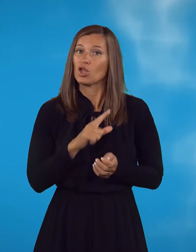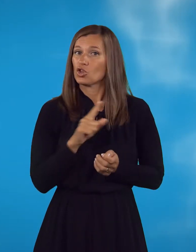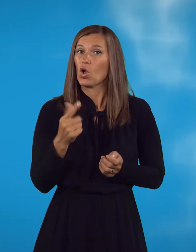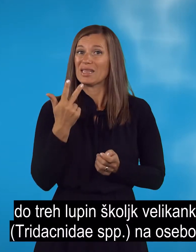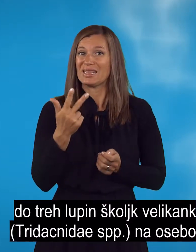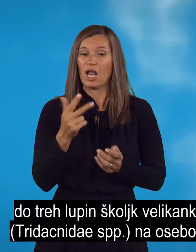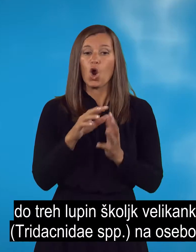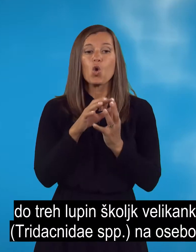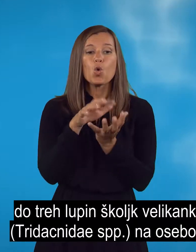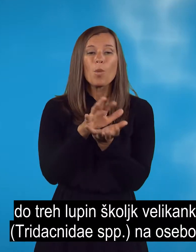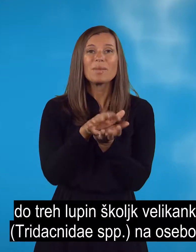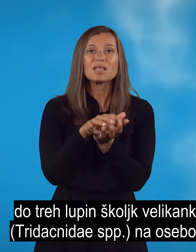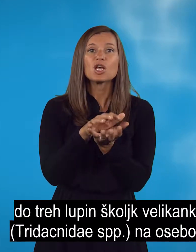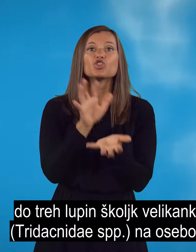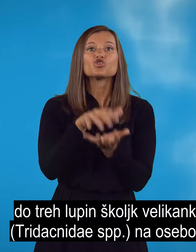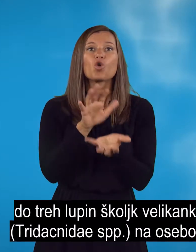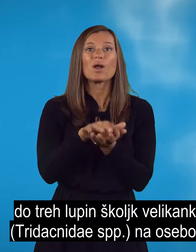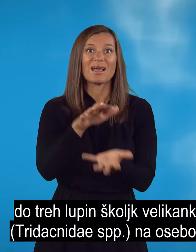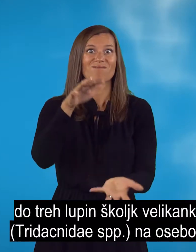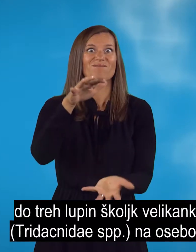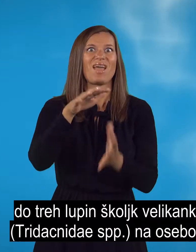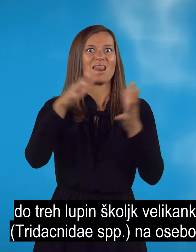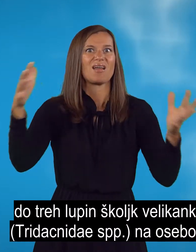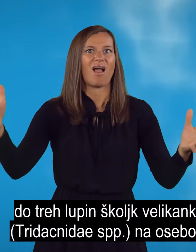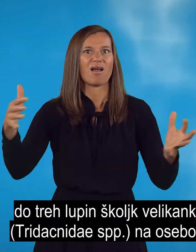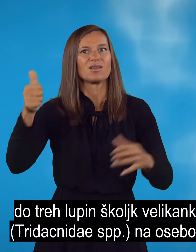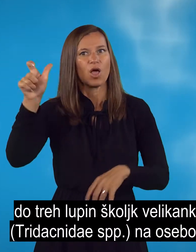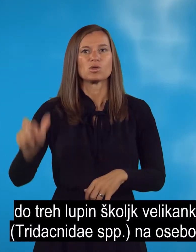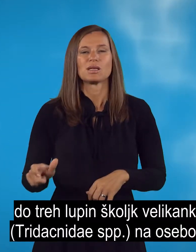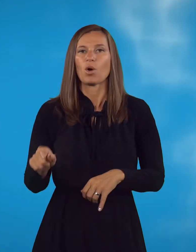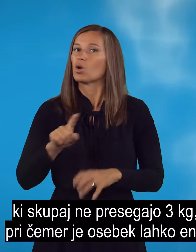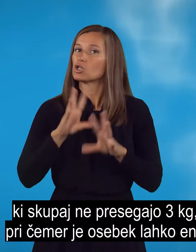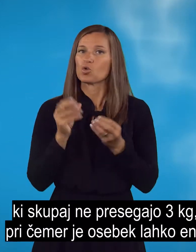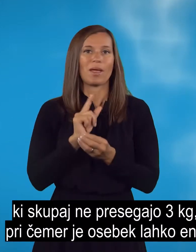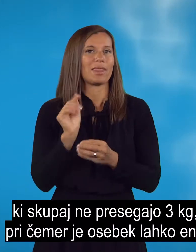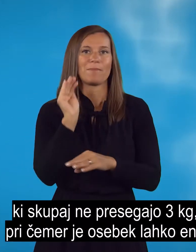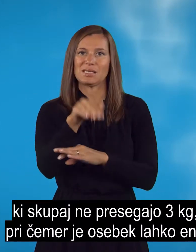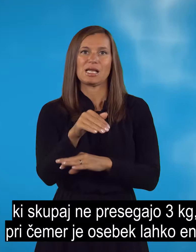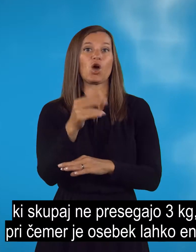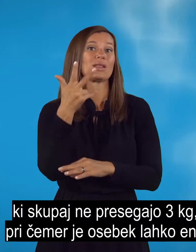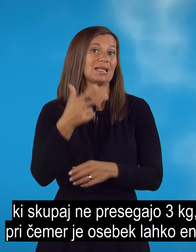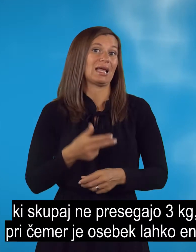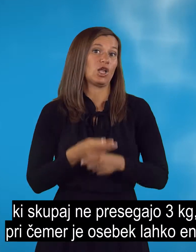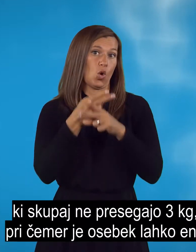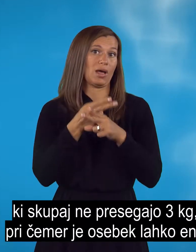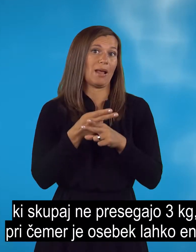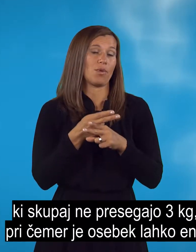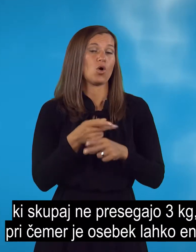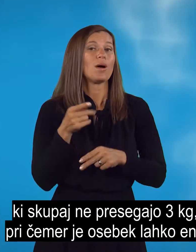Do 3 lupin školjk velikank na osebo, ki skupaj ne presegajo 3 kilogramov, pri čemer je